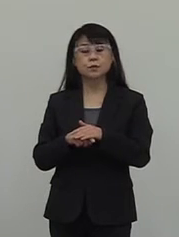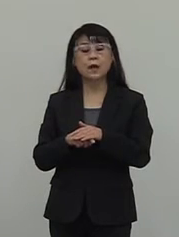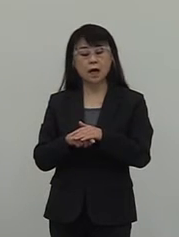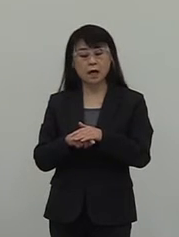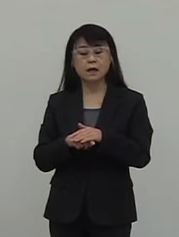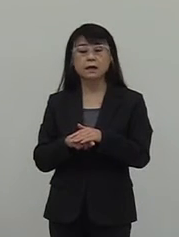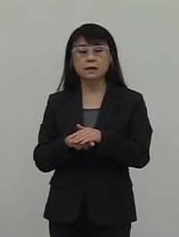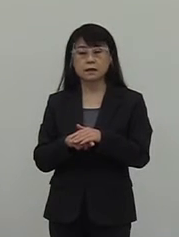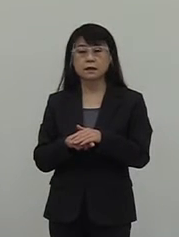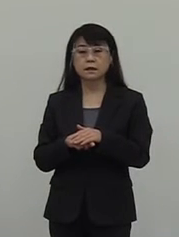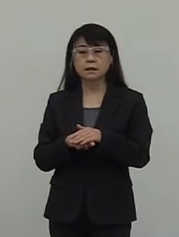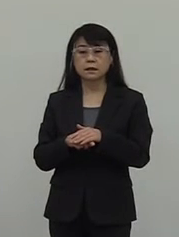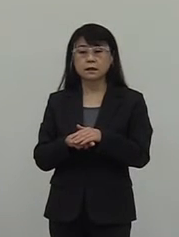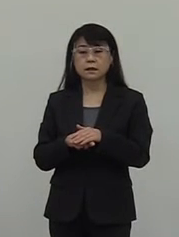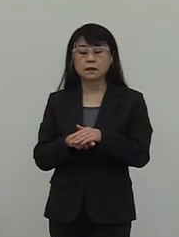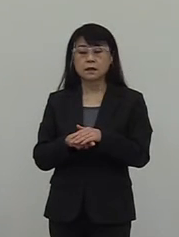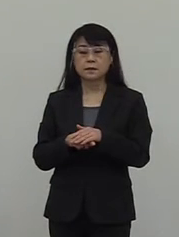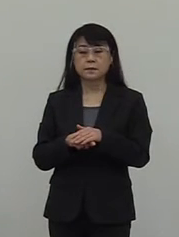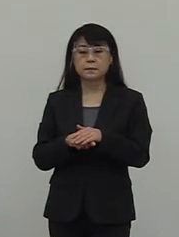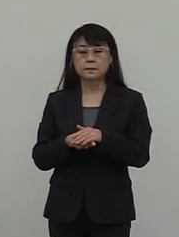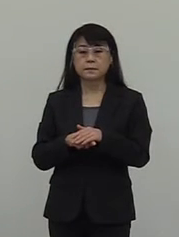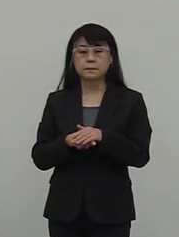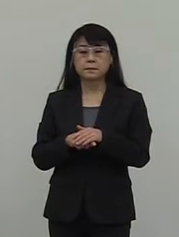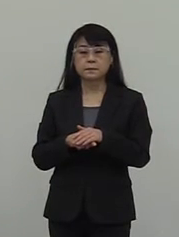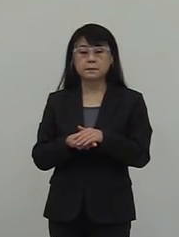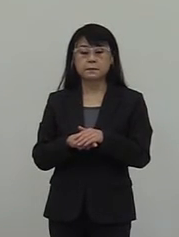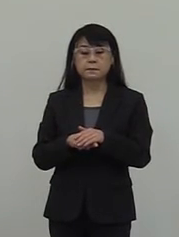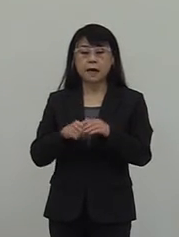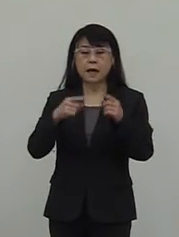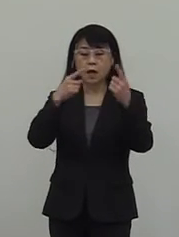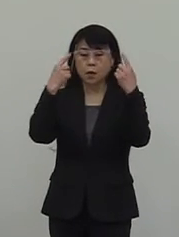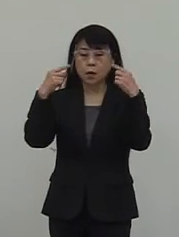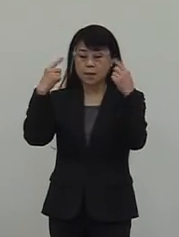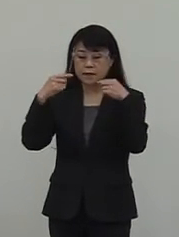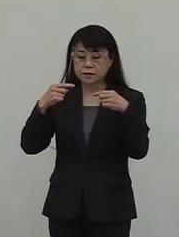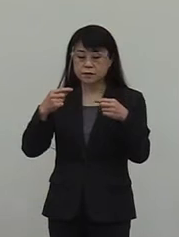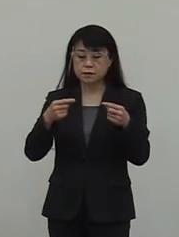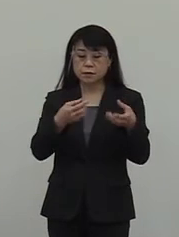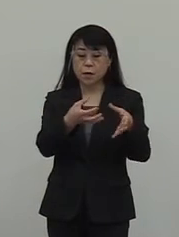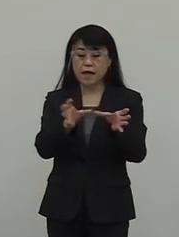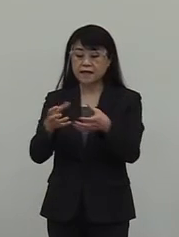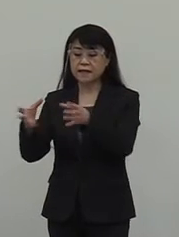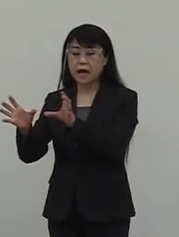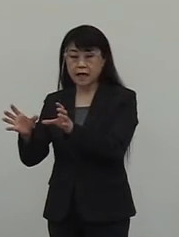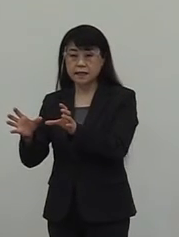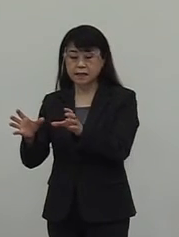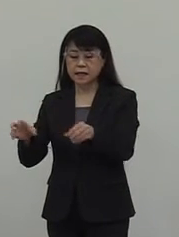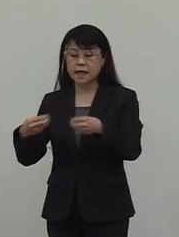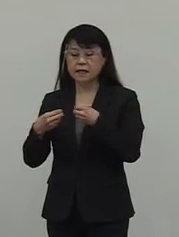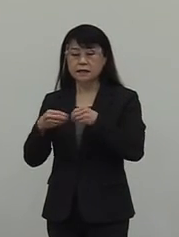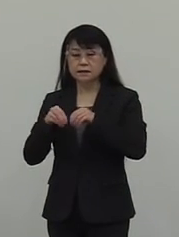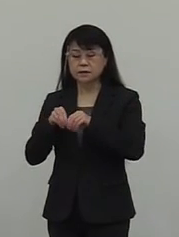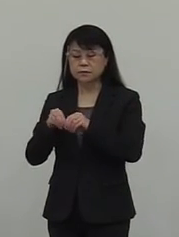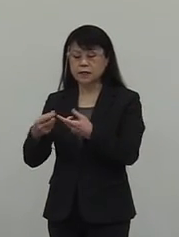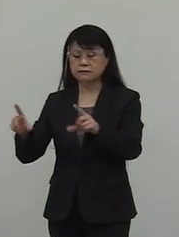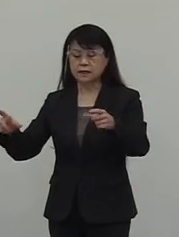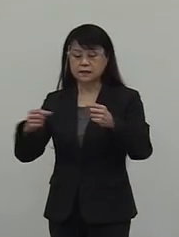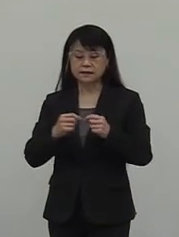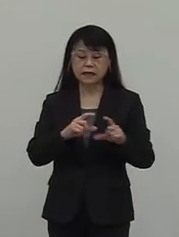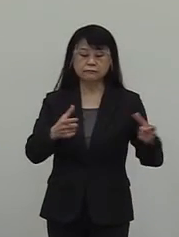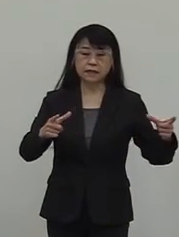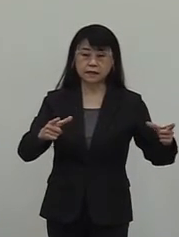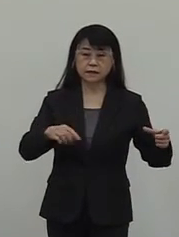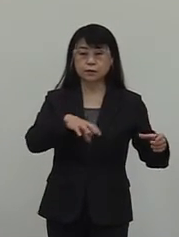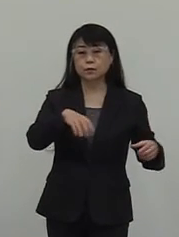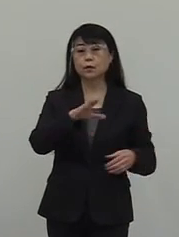相変わらずですね、個別のエリアによってですね、感染拡大が広がるところがあるということです